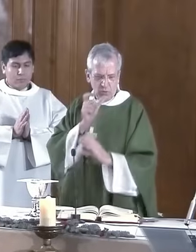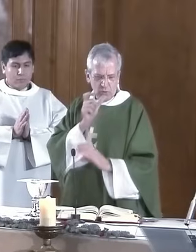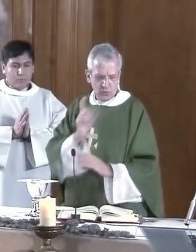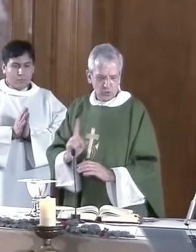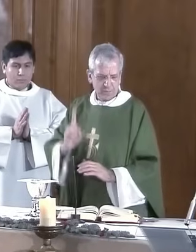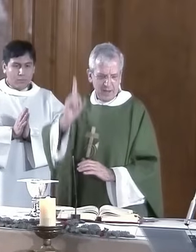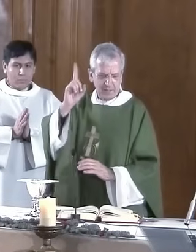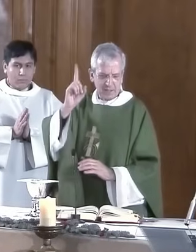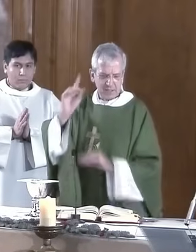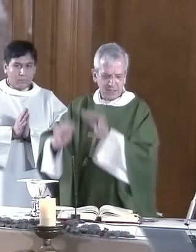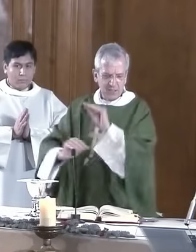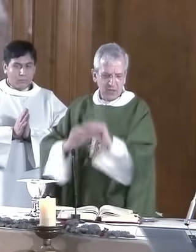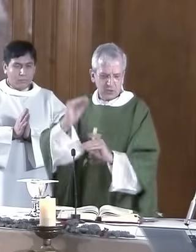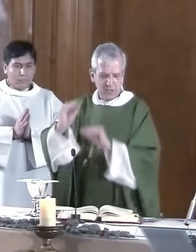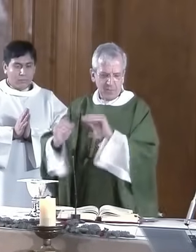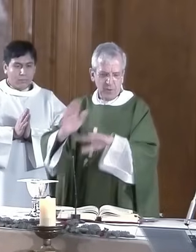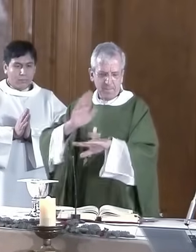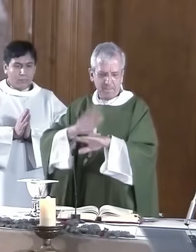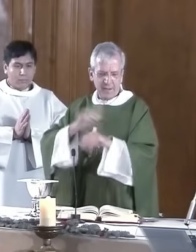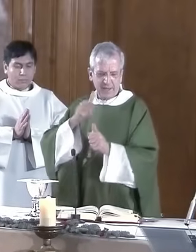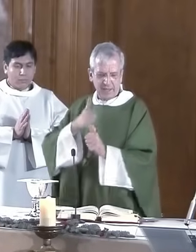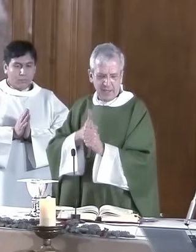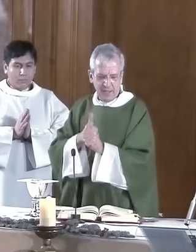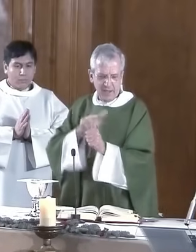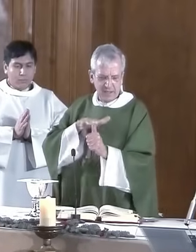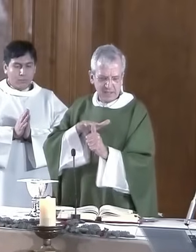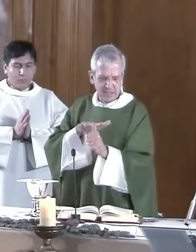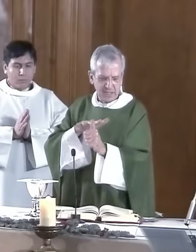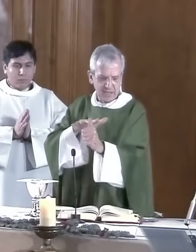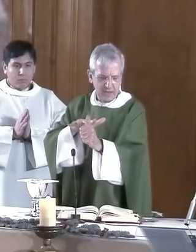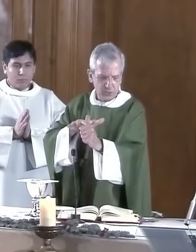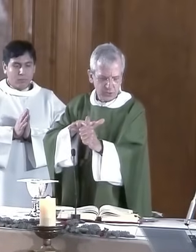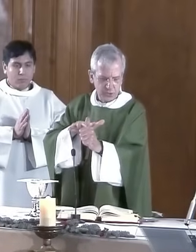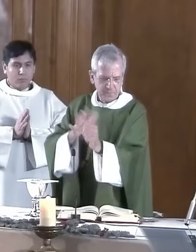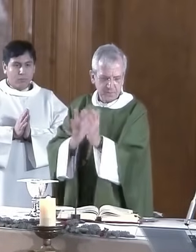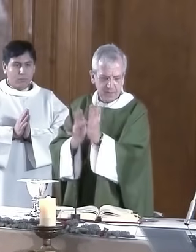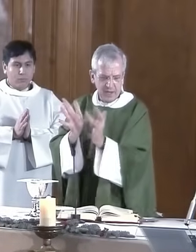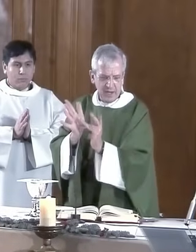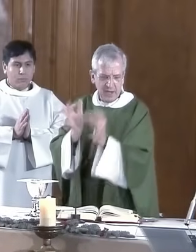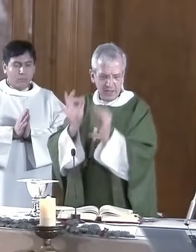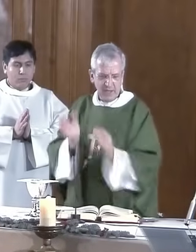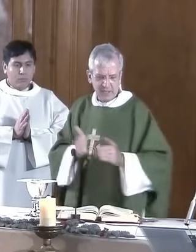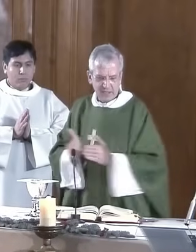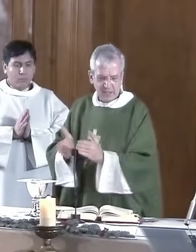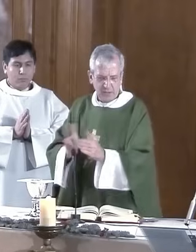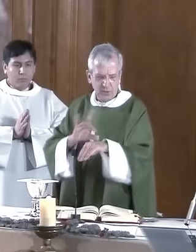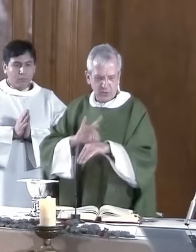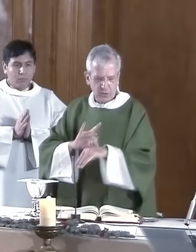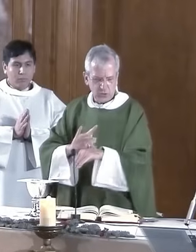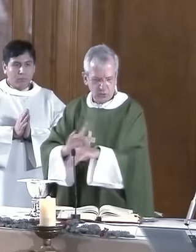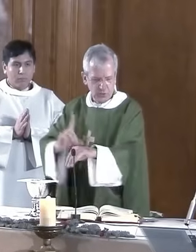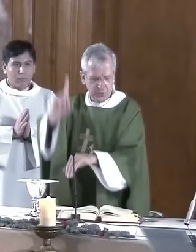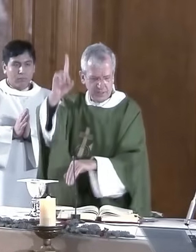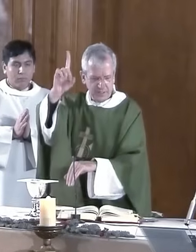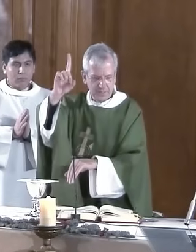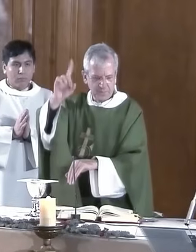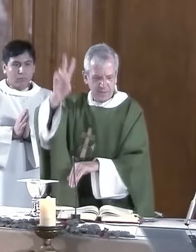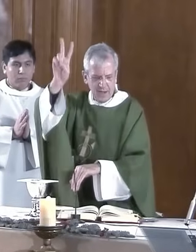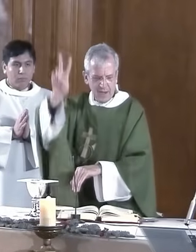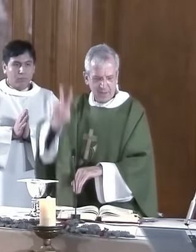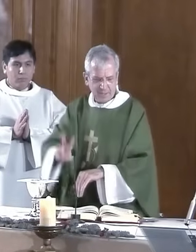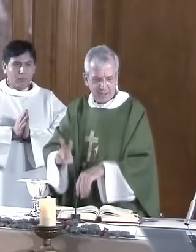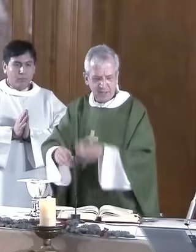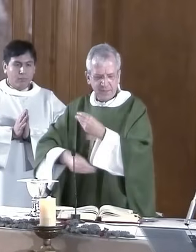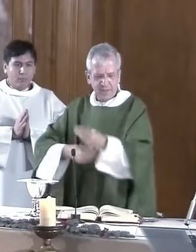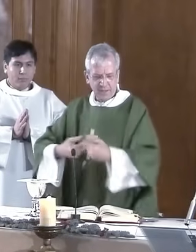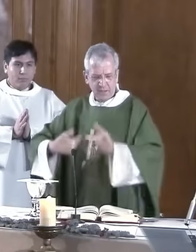comunicó tus palabras y nos llamó para que le siguiéramos. Él es el camino que nos conduce a ti,